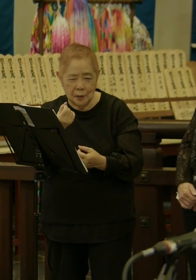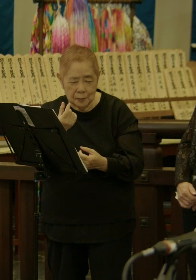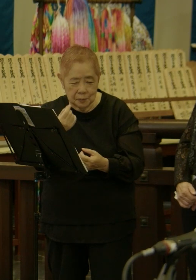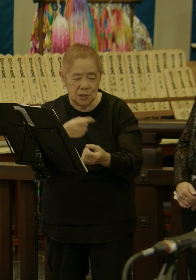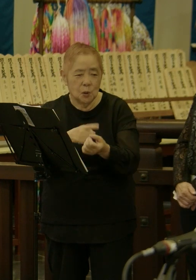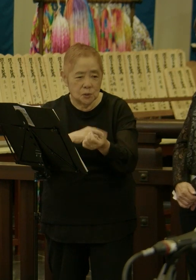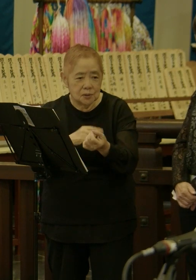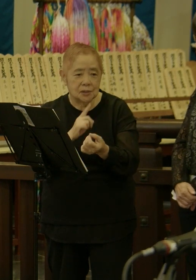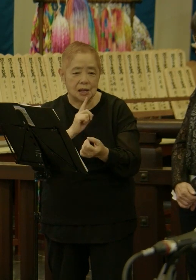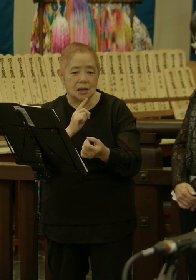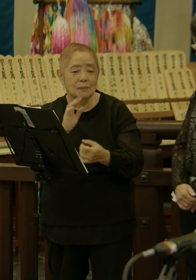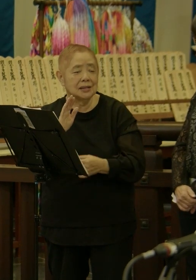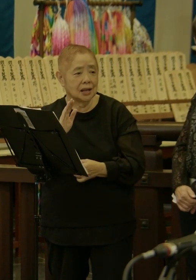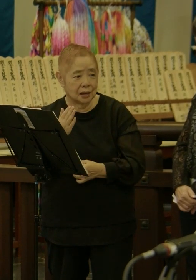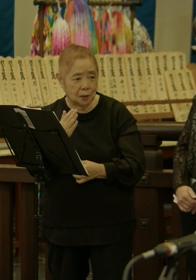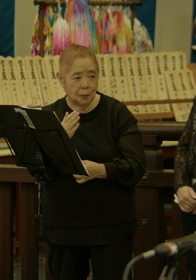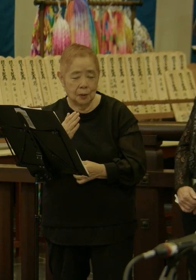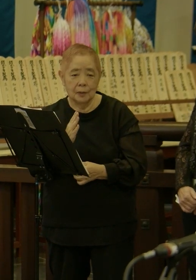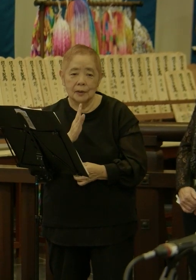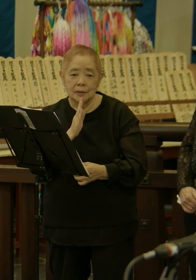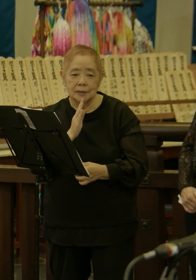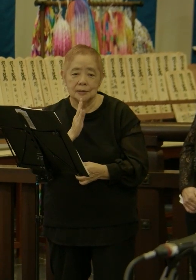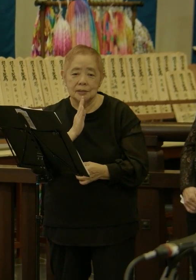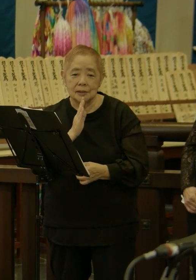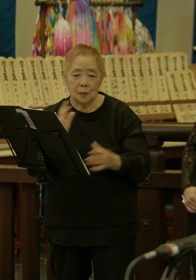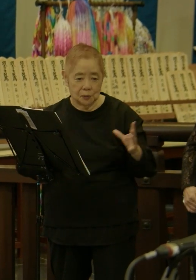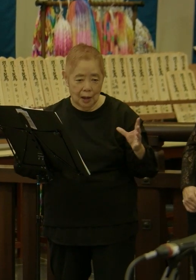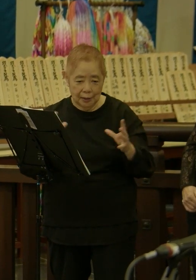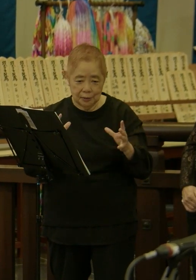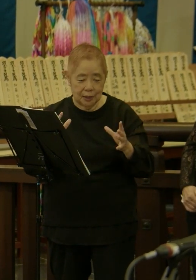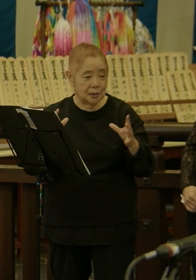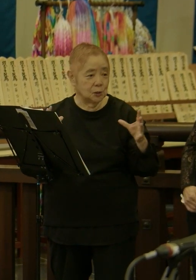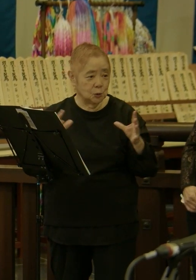ど、計り知れなく大きいものがあるん